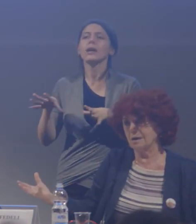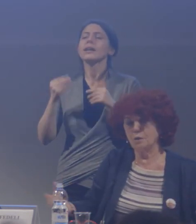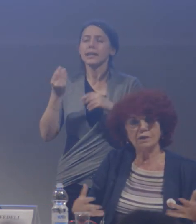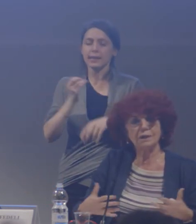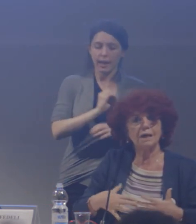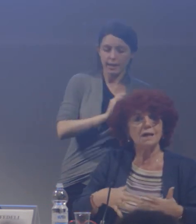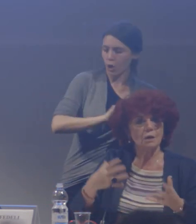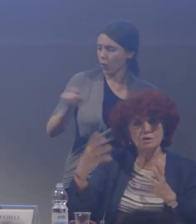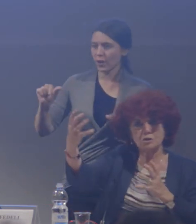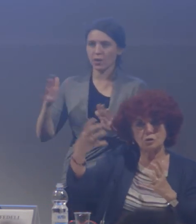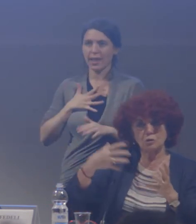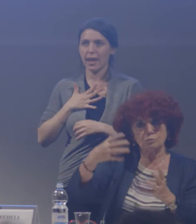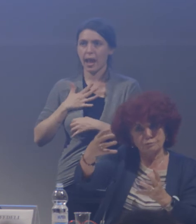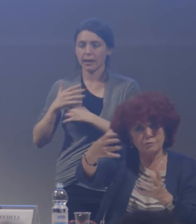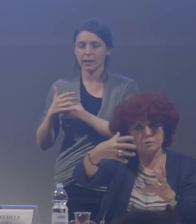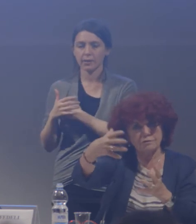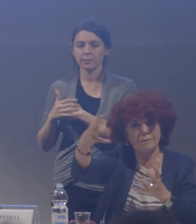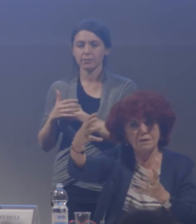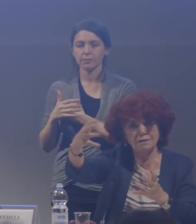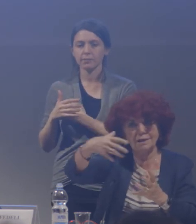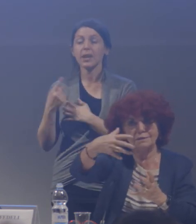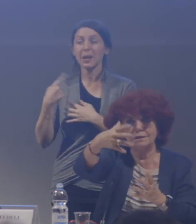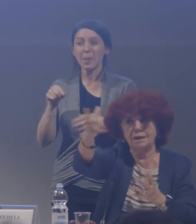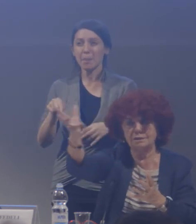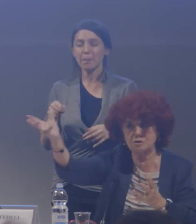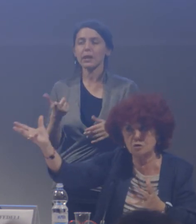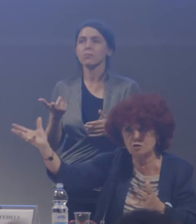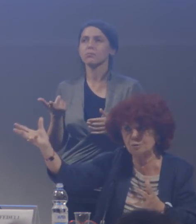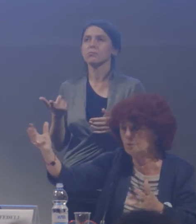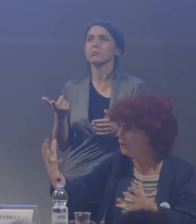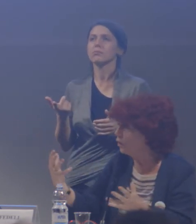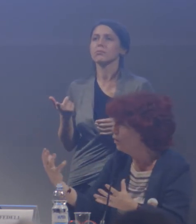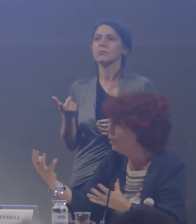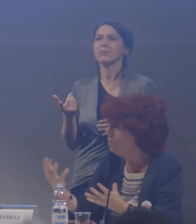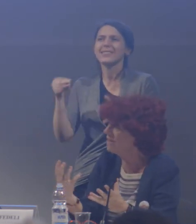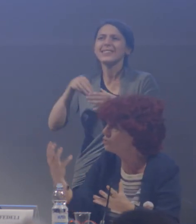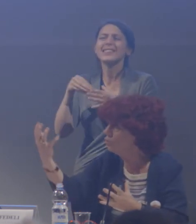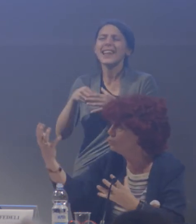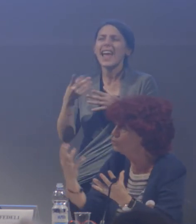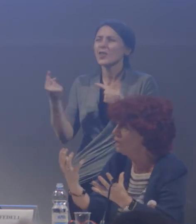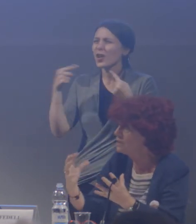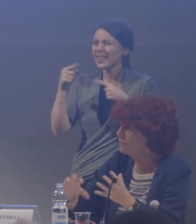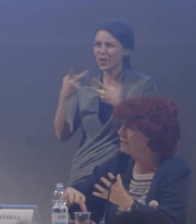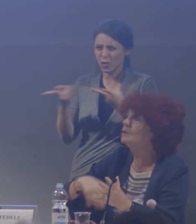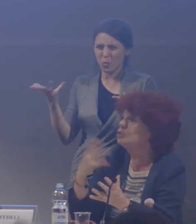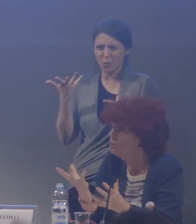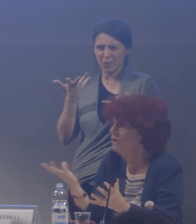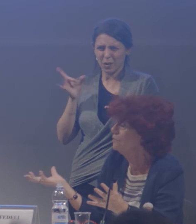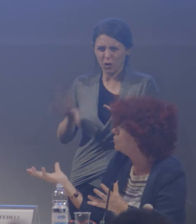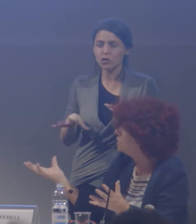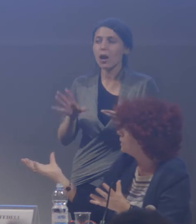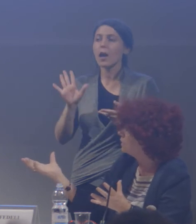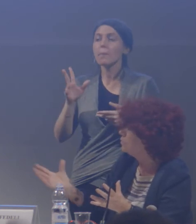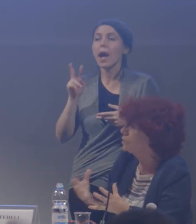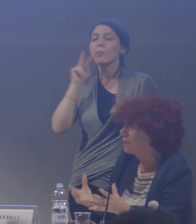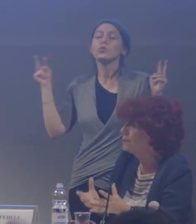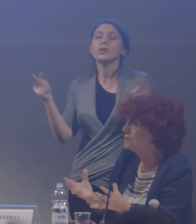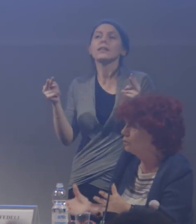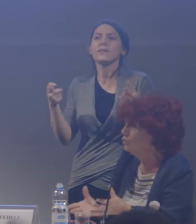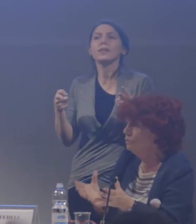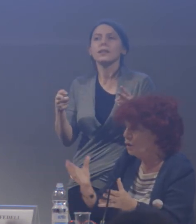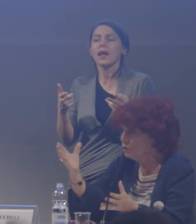6 anni. Guardate, anche queste sono frammentate nel discorso pubblico, ma sono due aspetti di una visione